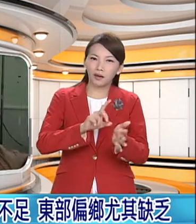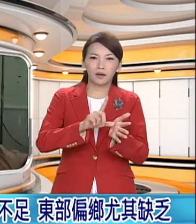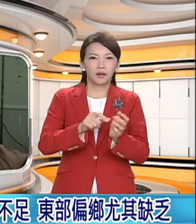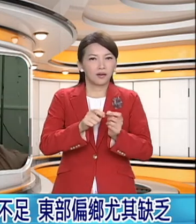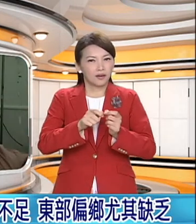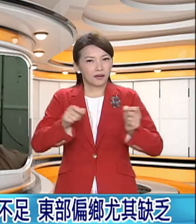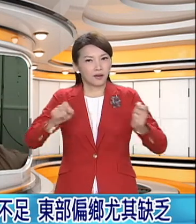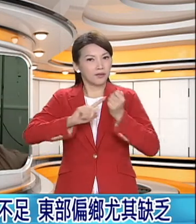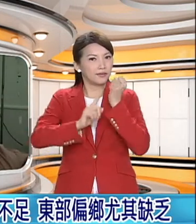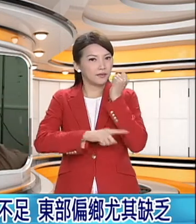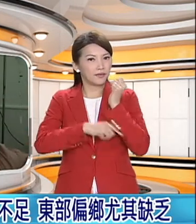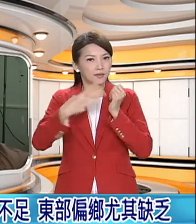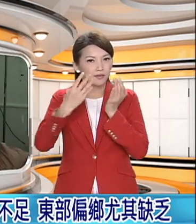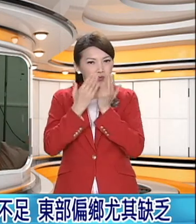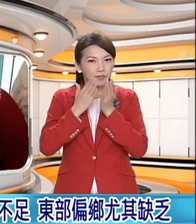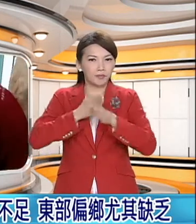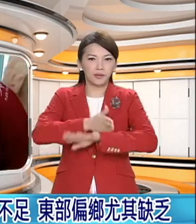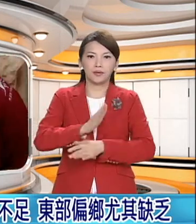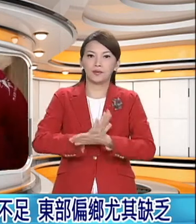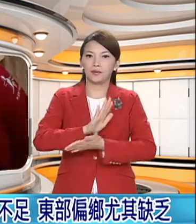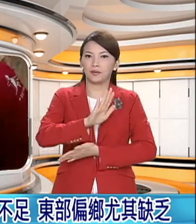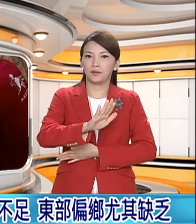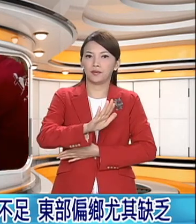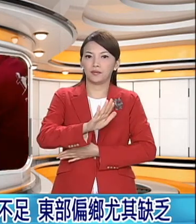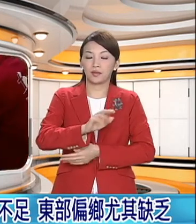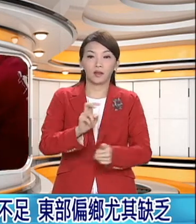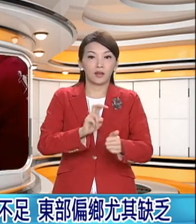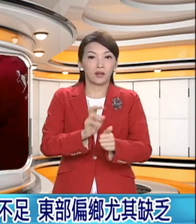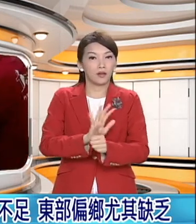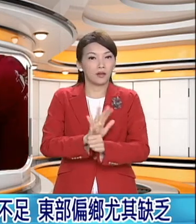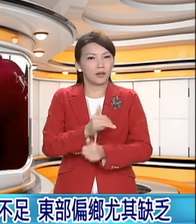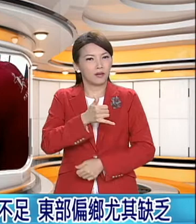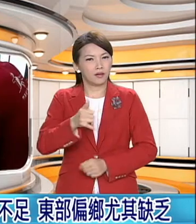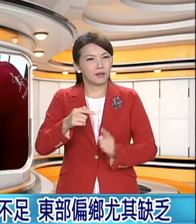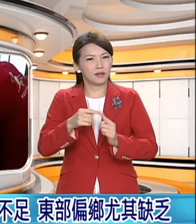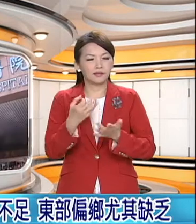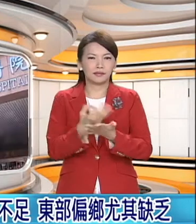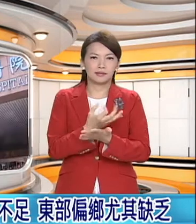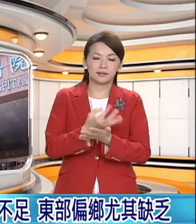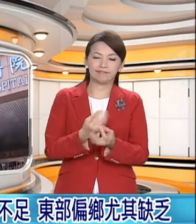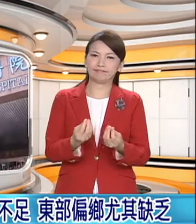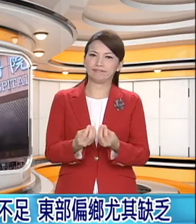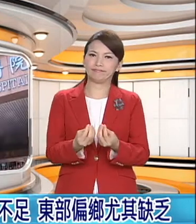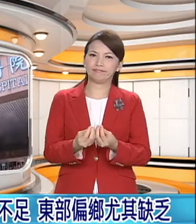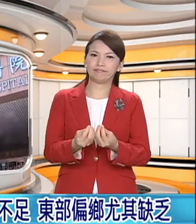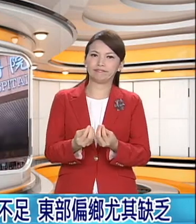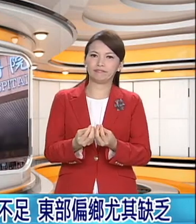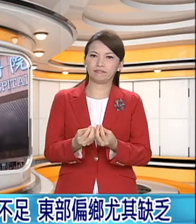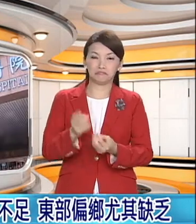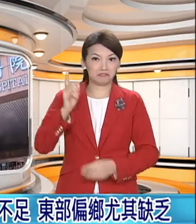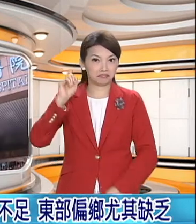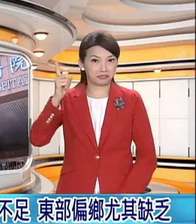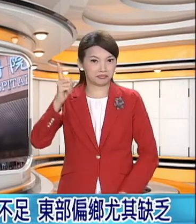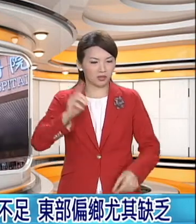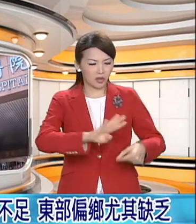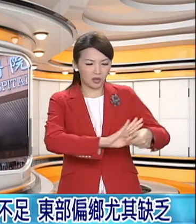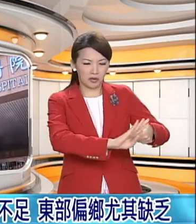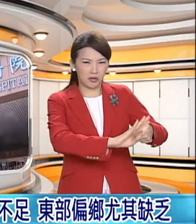长照法三读通过之后，照顾服务员的人数明显不足，尤其是在老